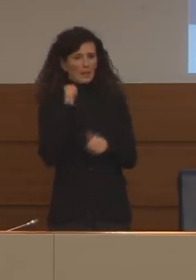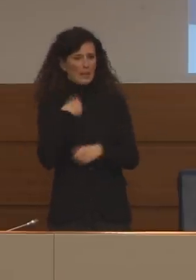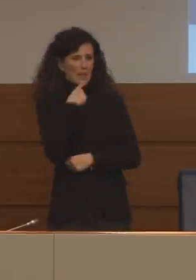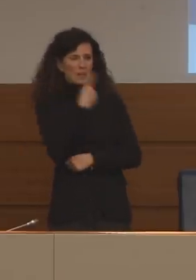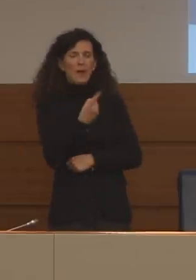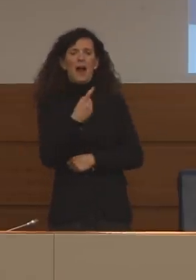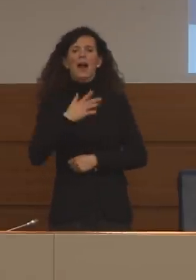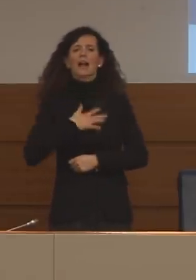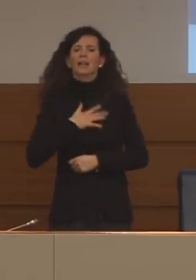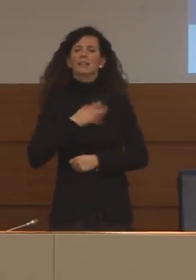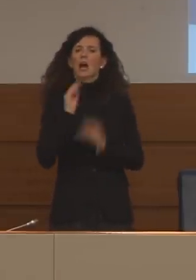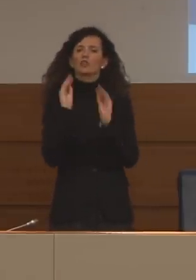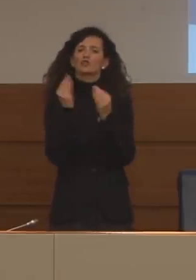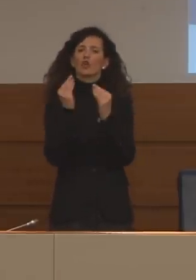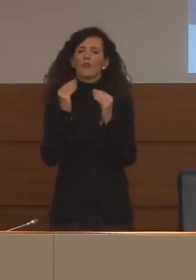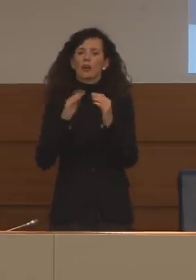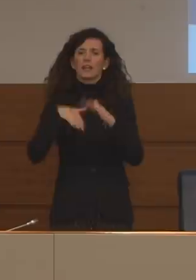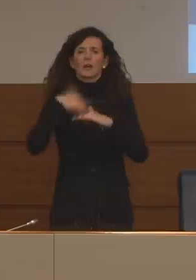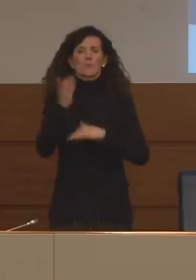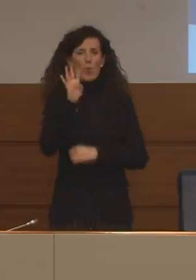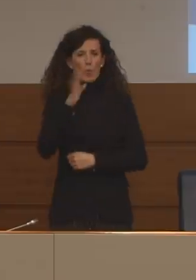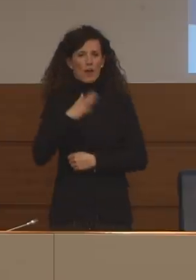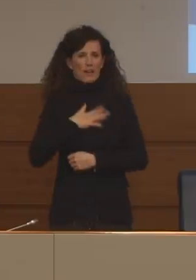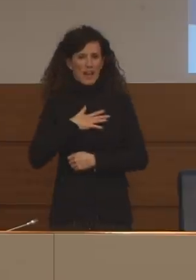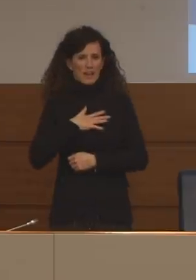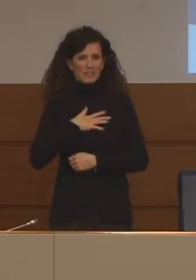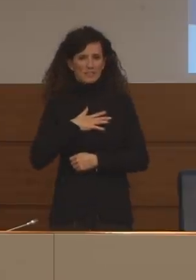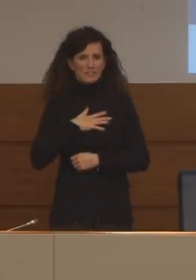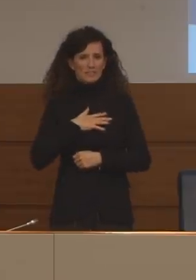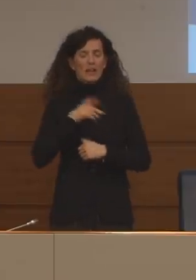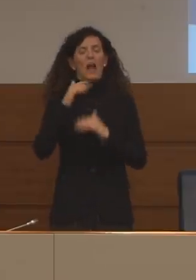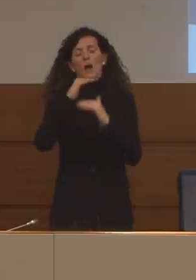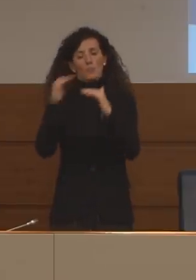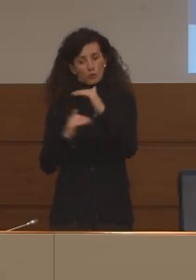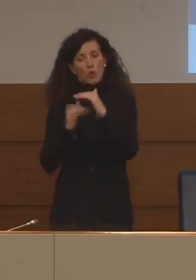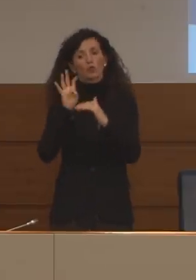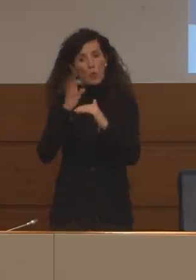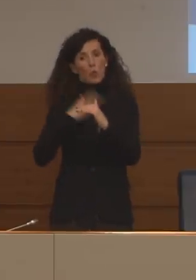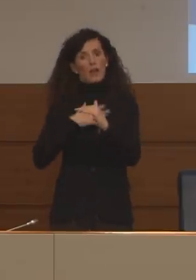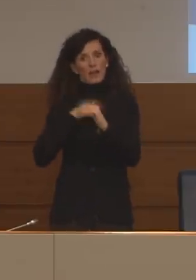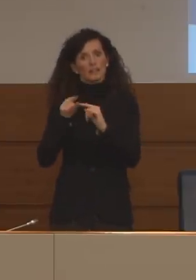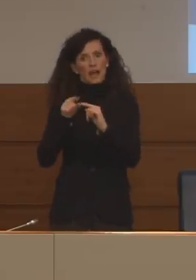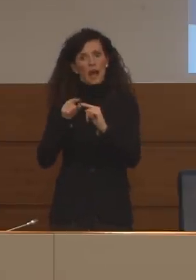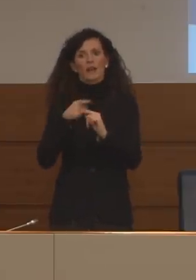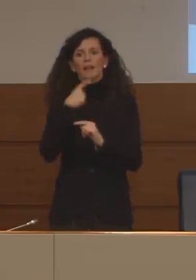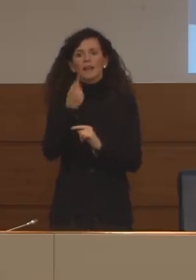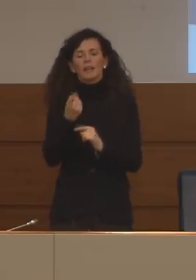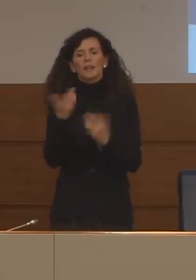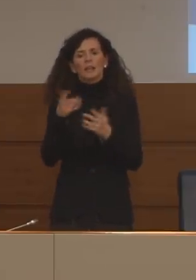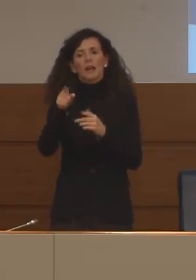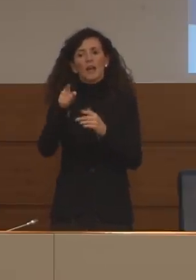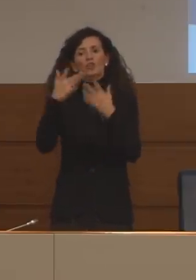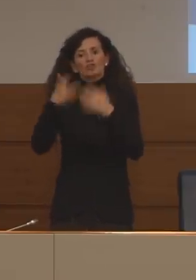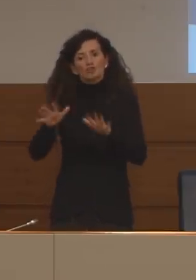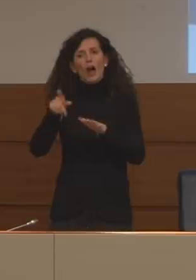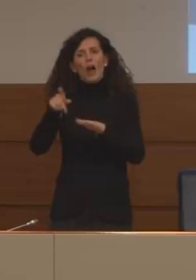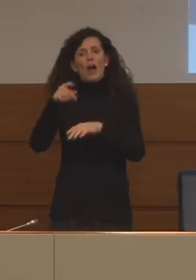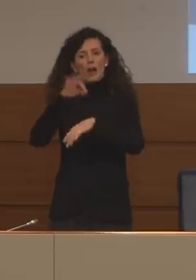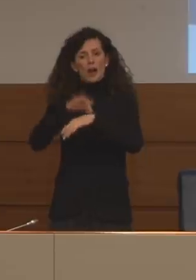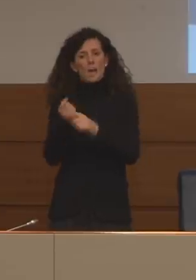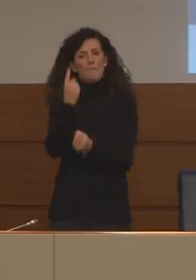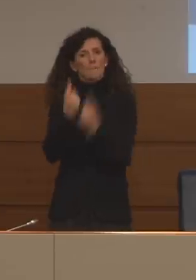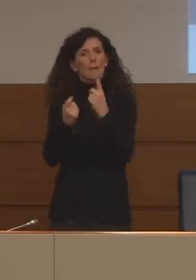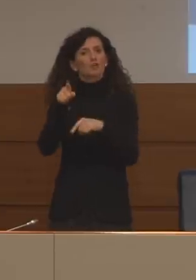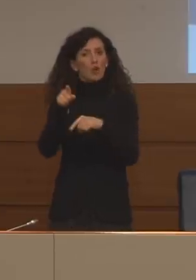40 abbiamo approfondito i casi e sono risultate persone che avevano delle loro patologie una